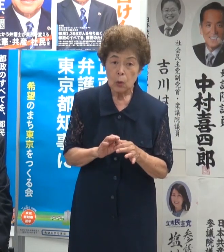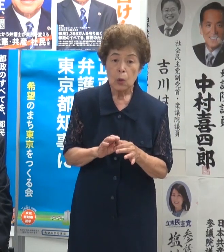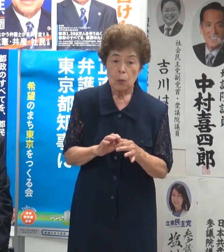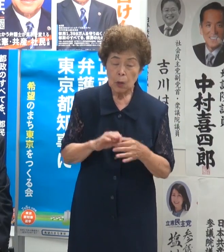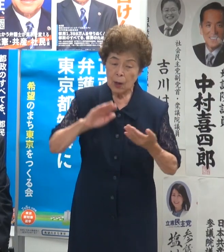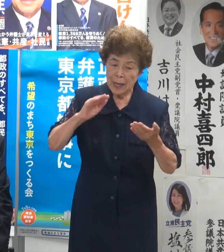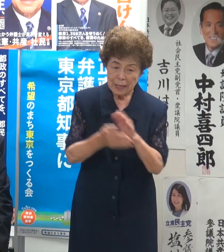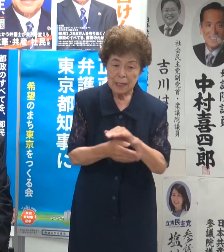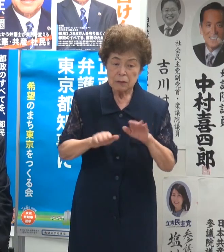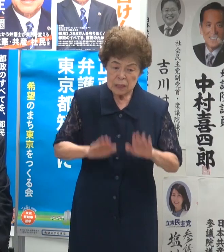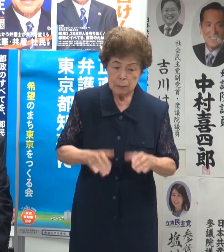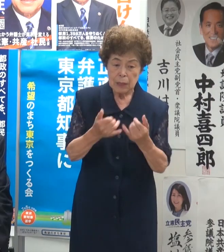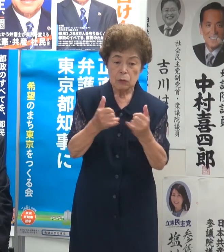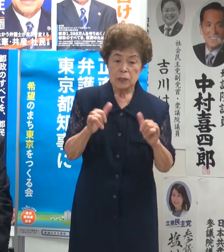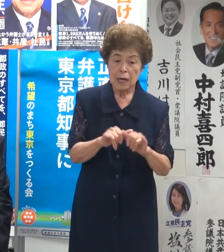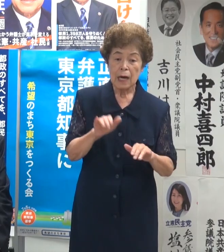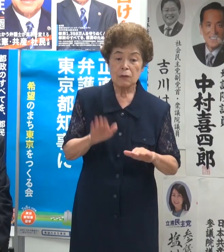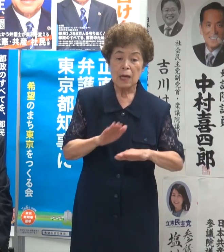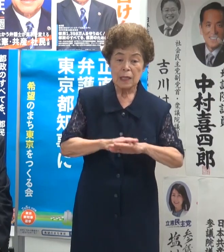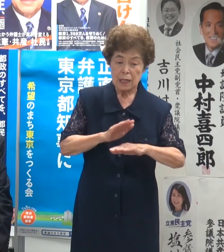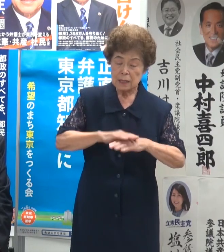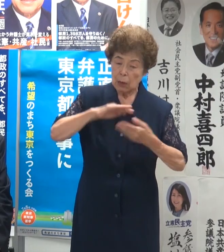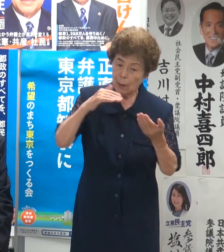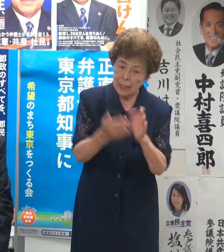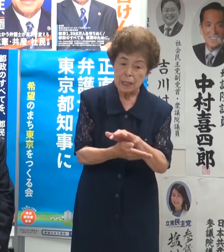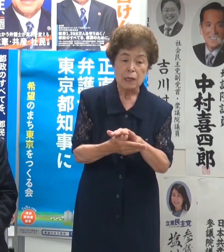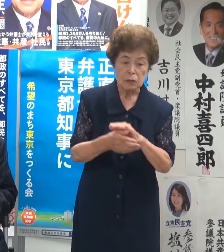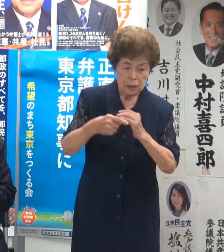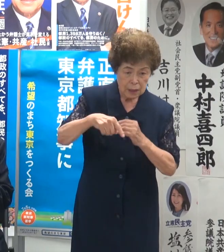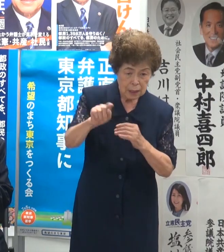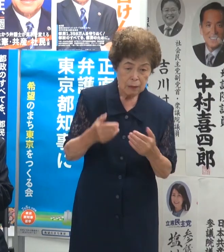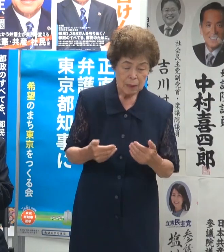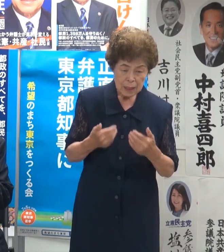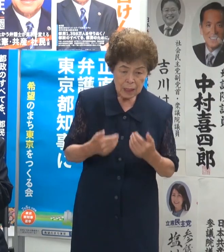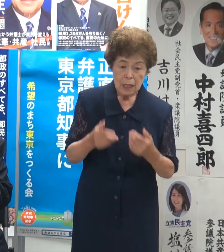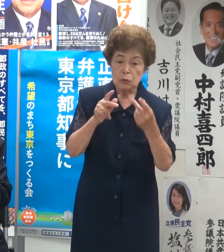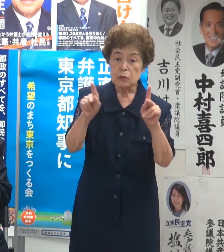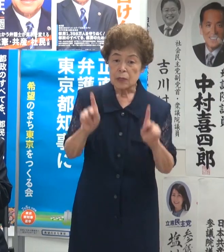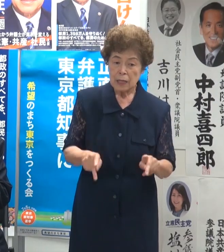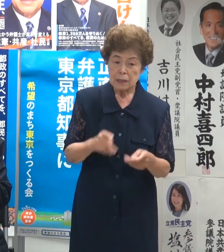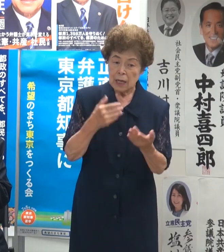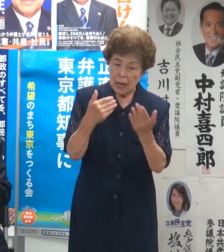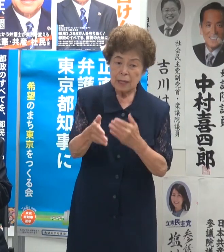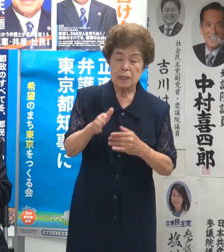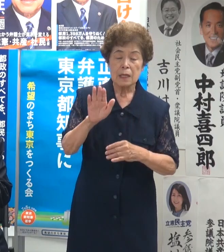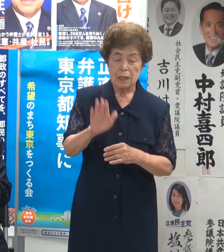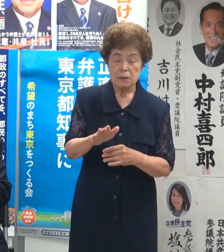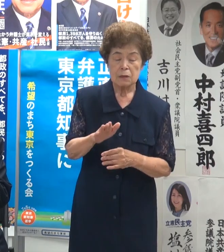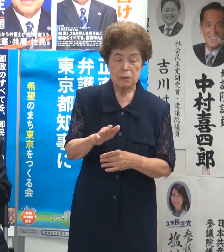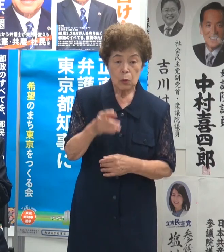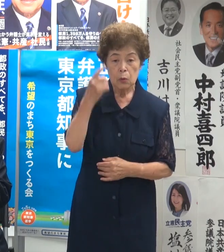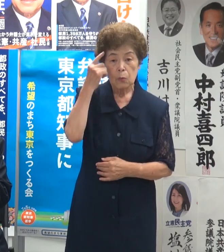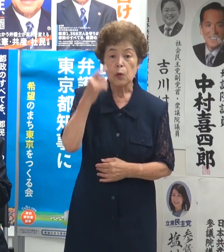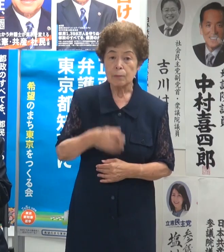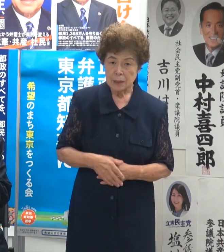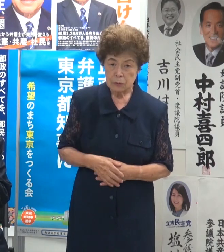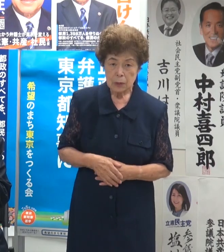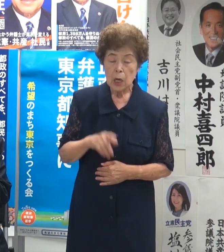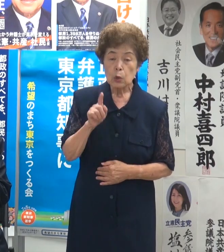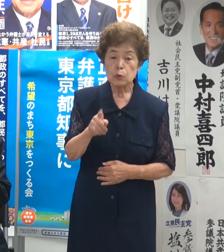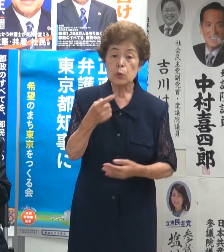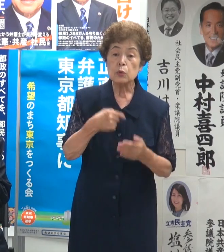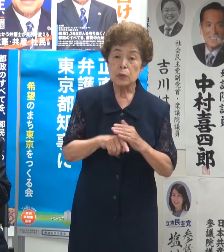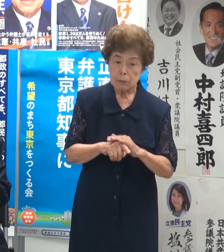変革を、今の社会の在り方を変革をしていかなきゃいけない課題が明確になったんじゃないかと思います。そういう意